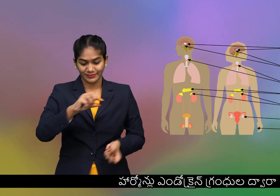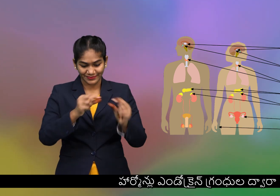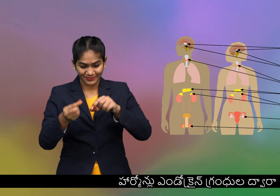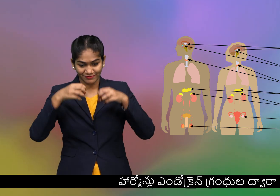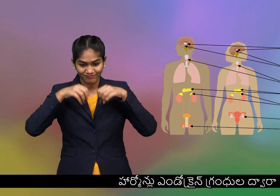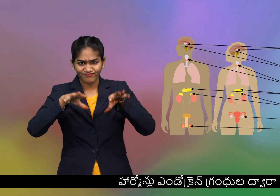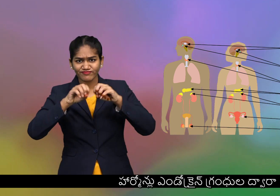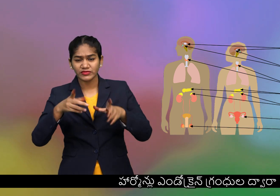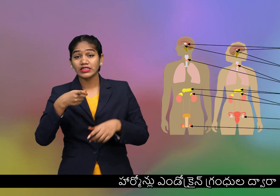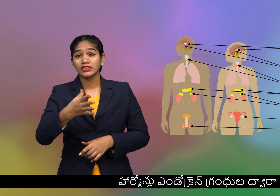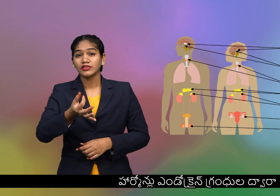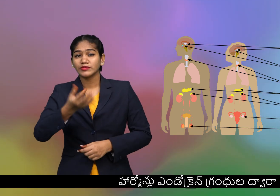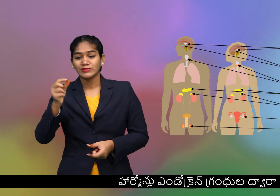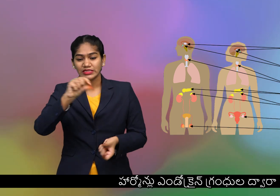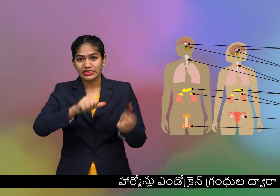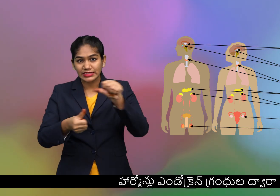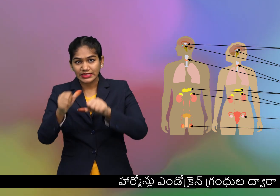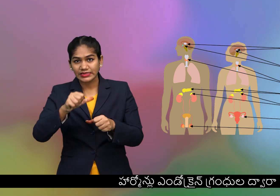హార్మోన్లు ఎండోక్రైన్ గ్రంథుల ద్వారా